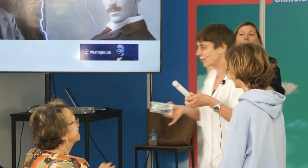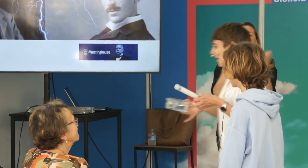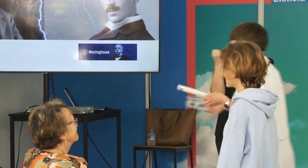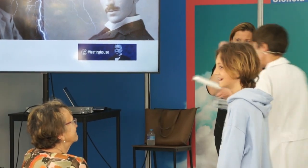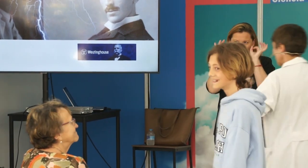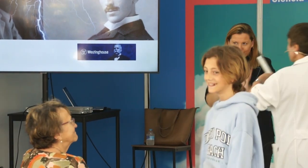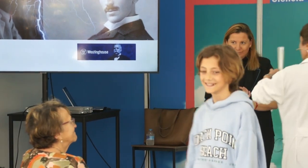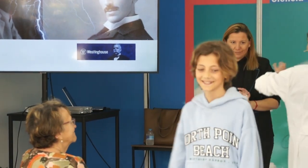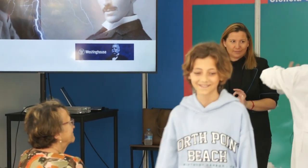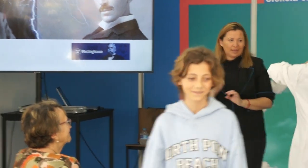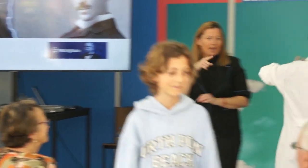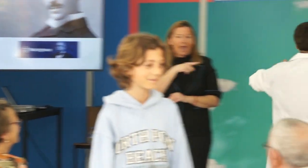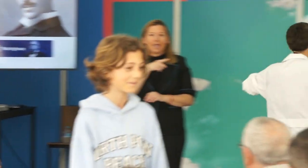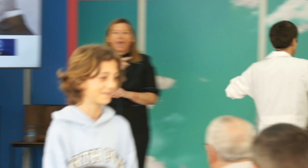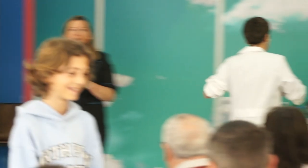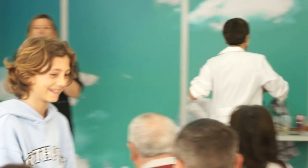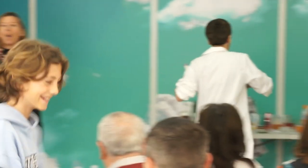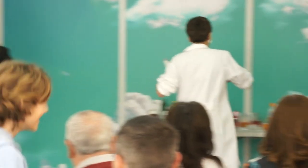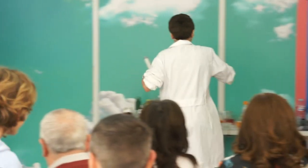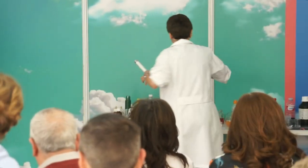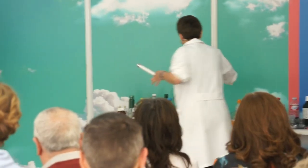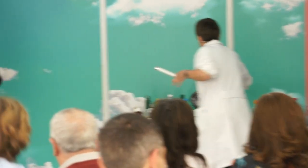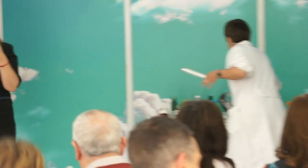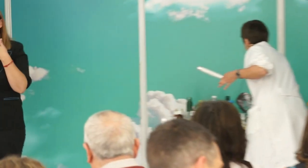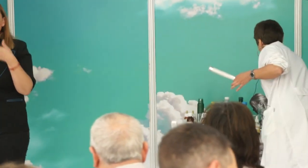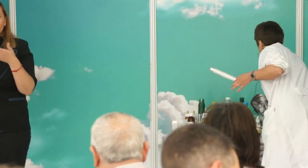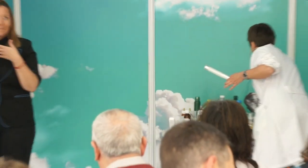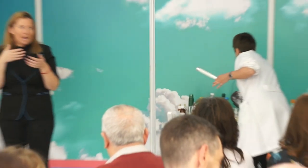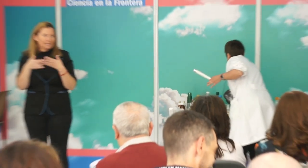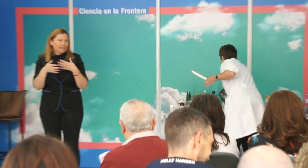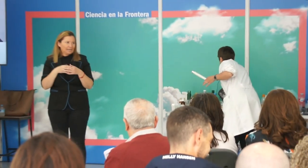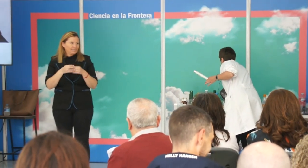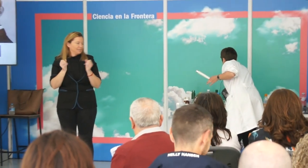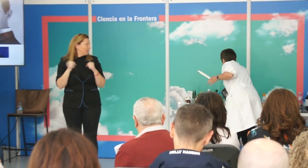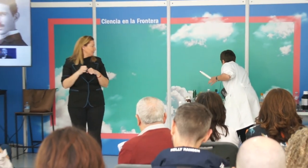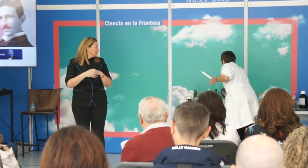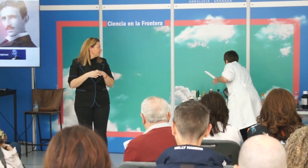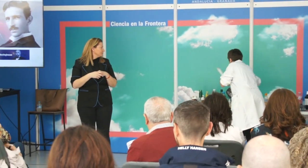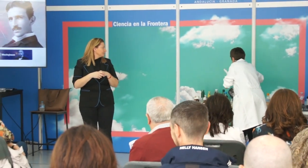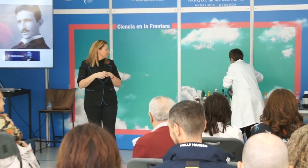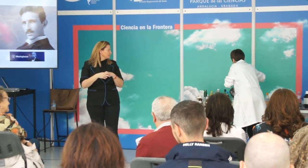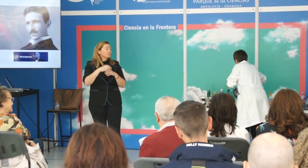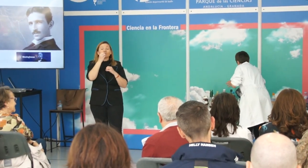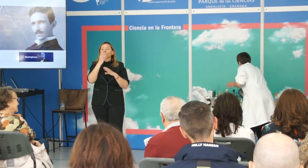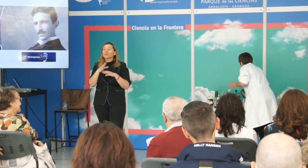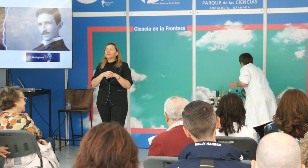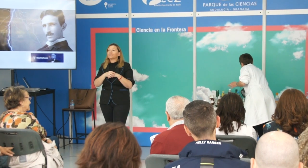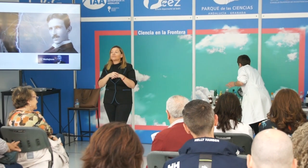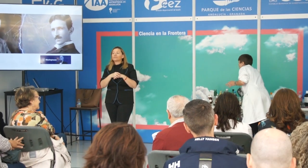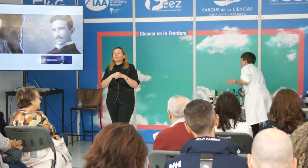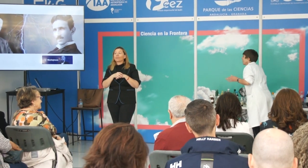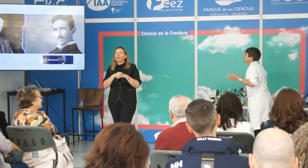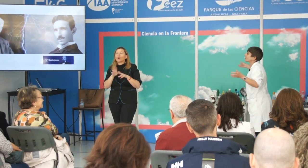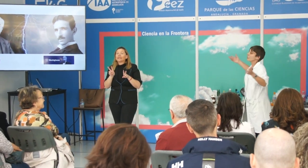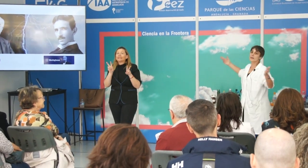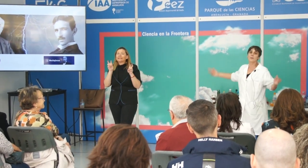bien, tendríamos aquí más materiales y todo esto, pero si no, no voy a hacer todos los experimentos que tengo. Muy bien, con